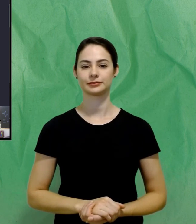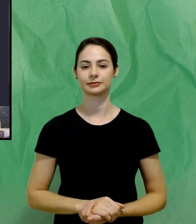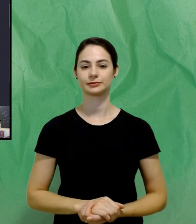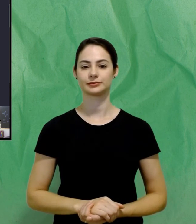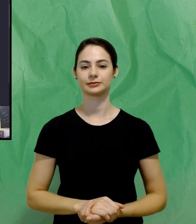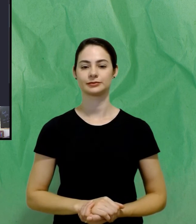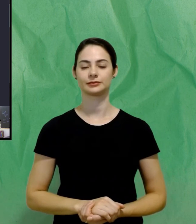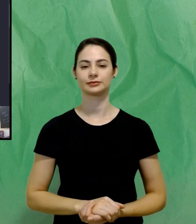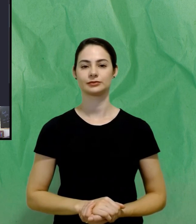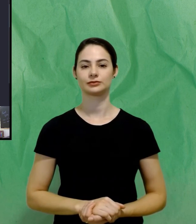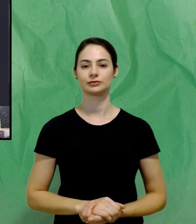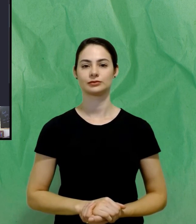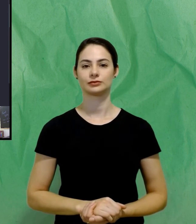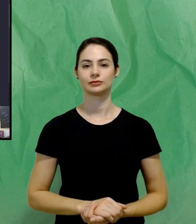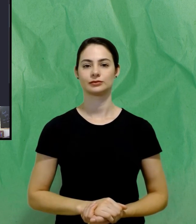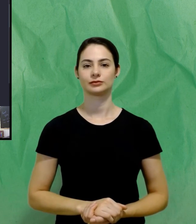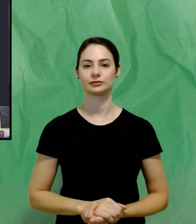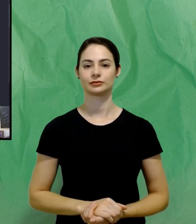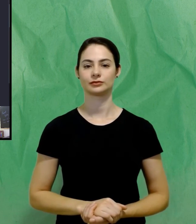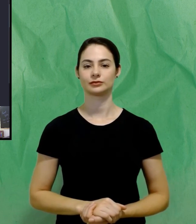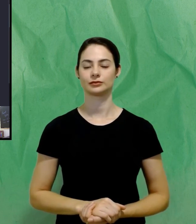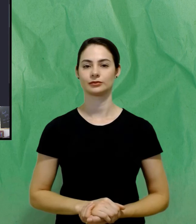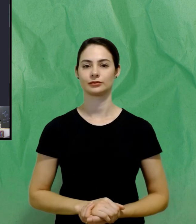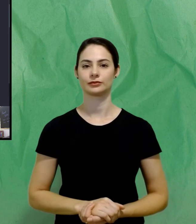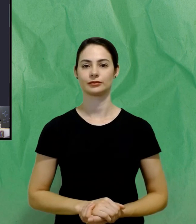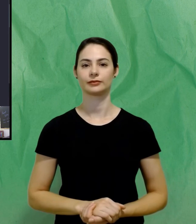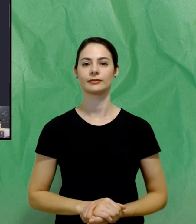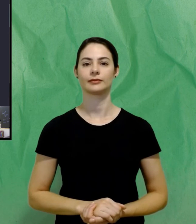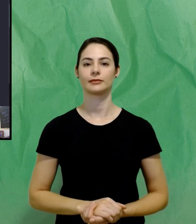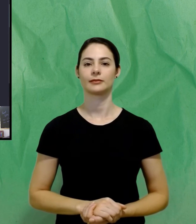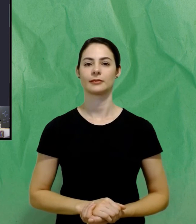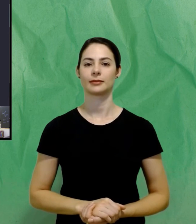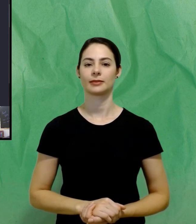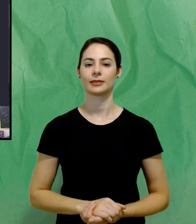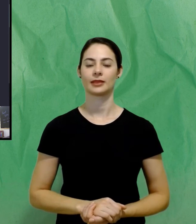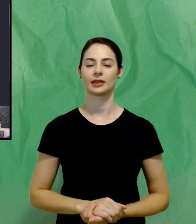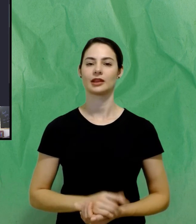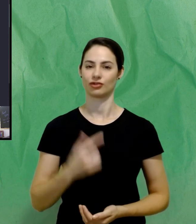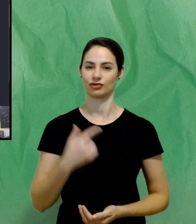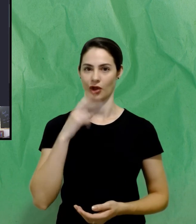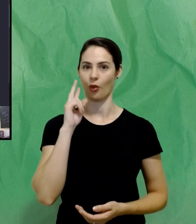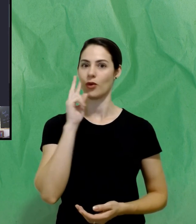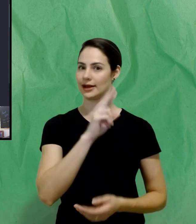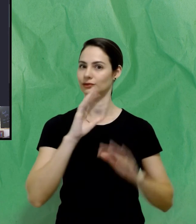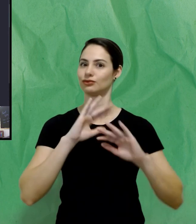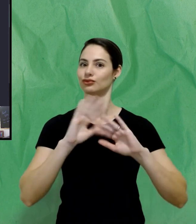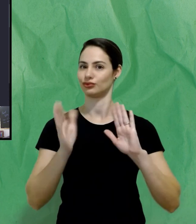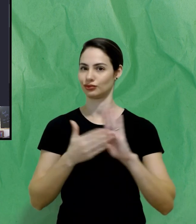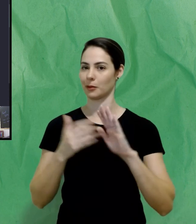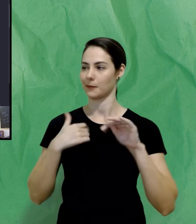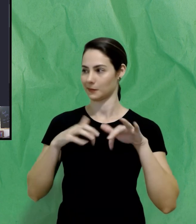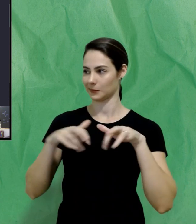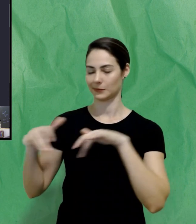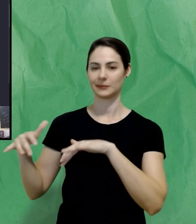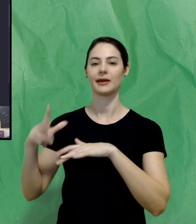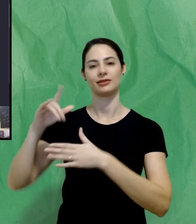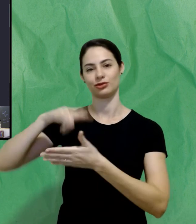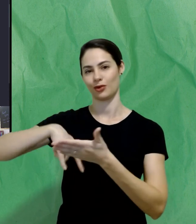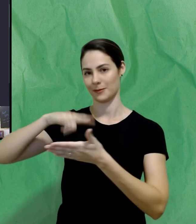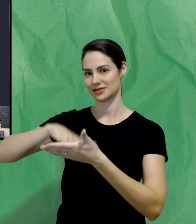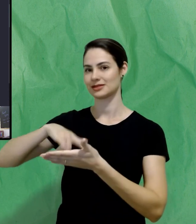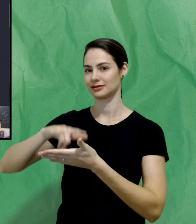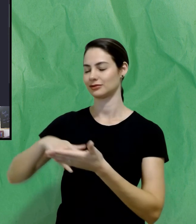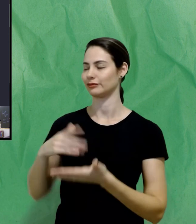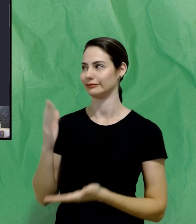onde eu tenho um pacote, um package. Eu olhei isso lá na documentação, tá? Do Firebase.